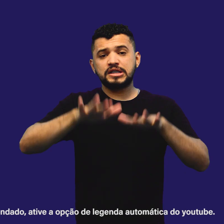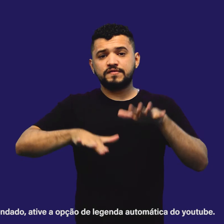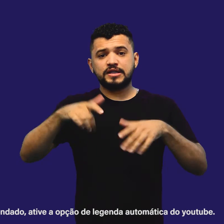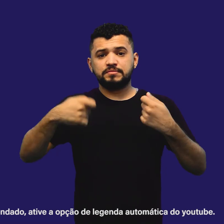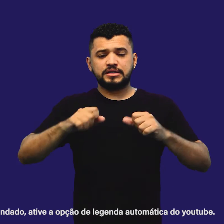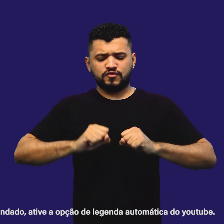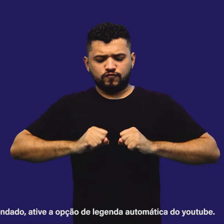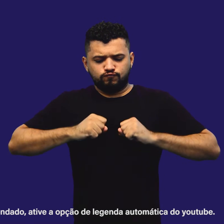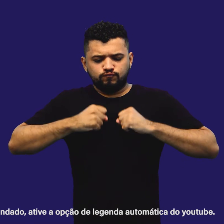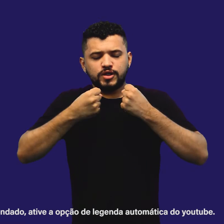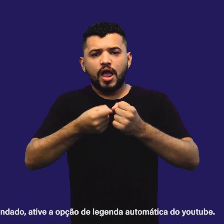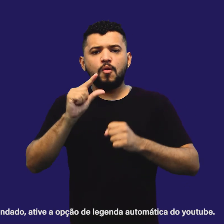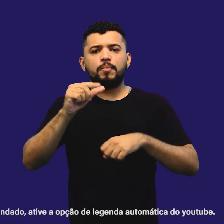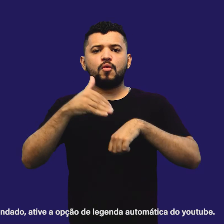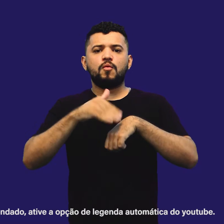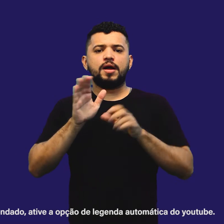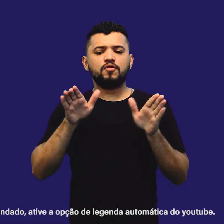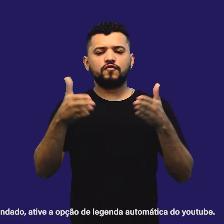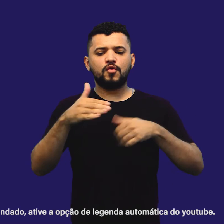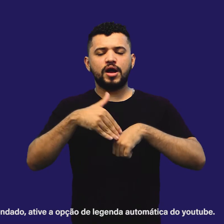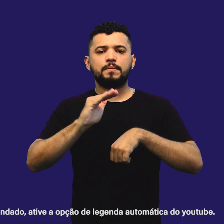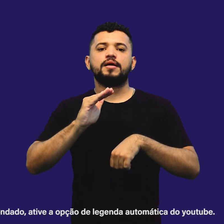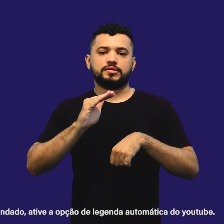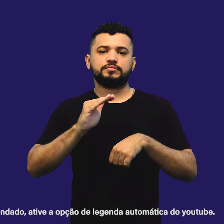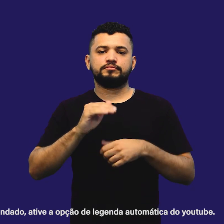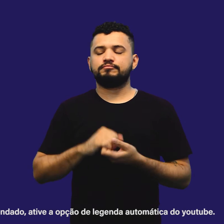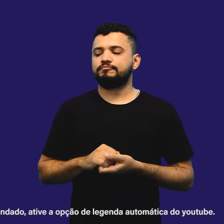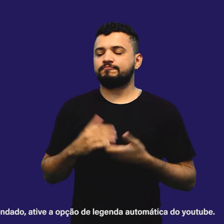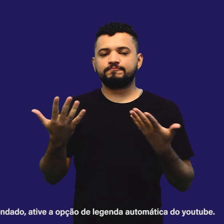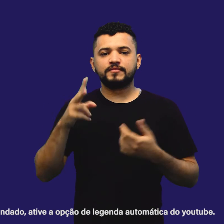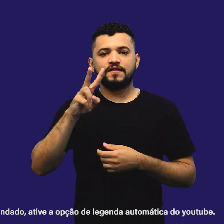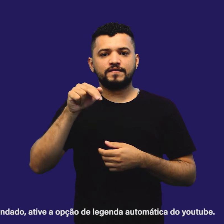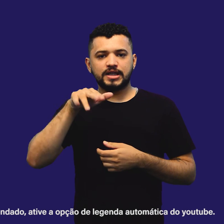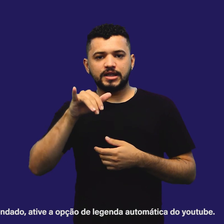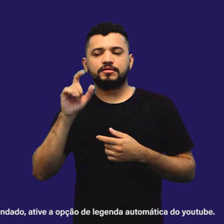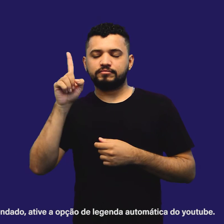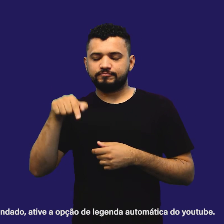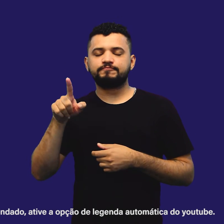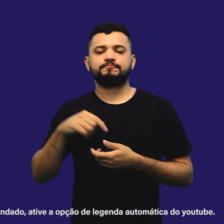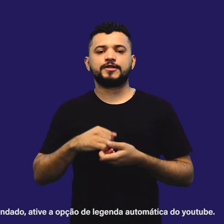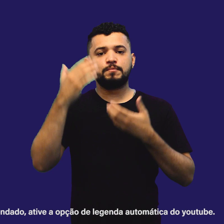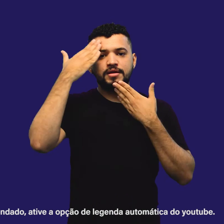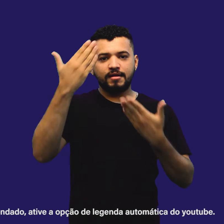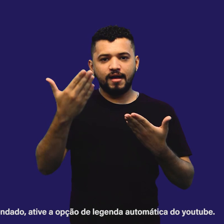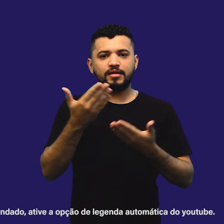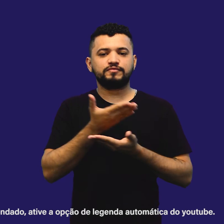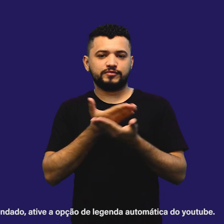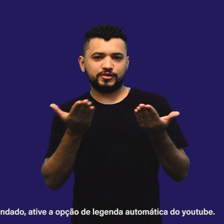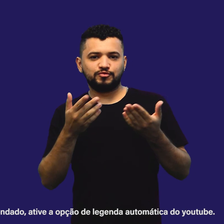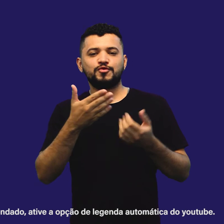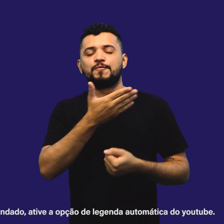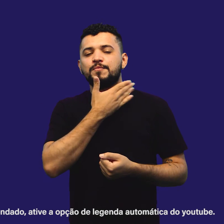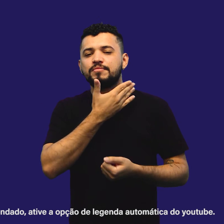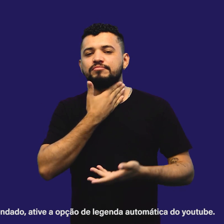fazendo. É isso aí, Vani. Muito obrigada pelas palavras, gente. Foi com certeza um bate-papo gostoso em todos os